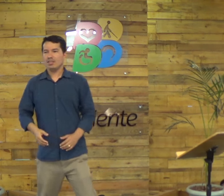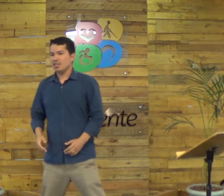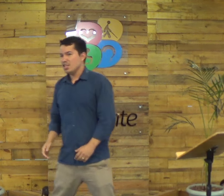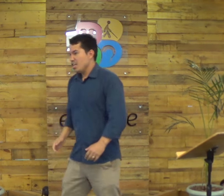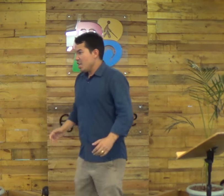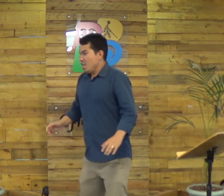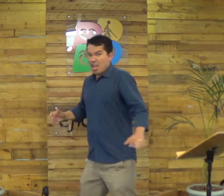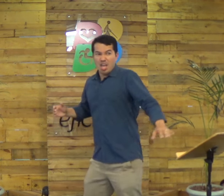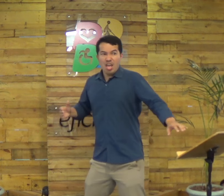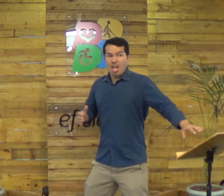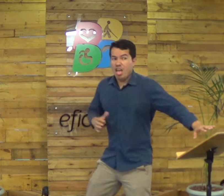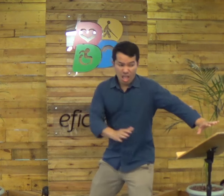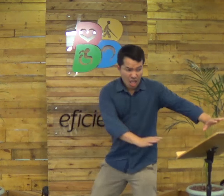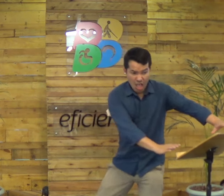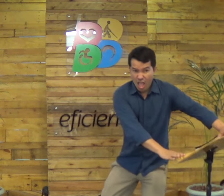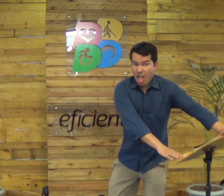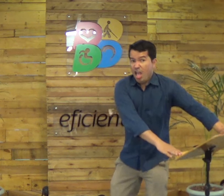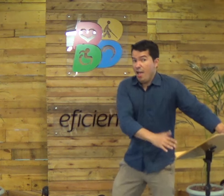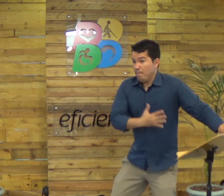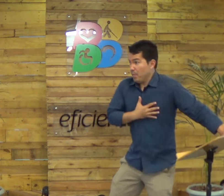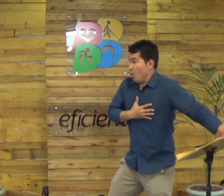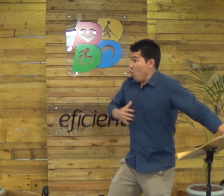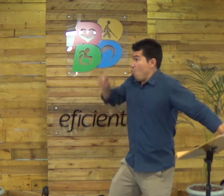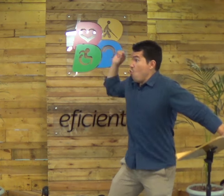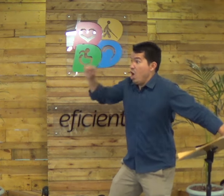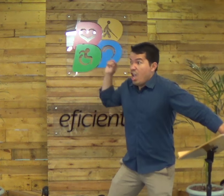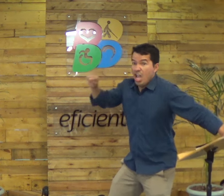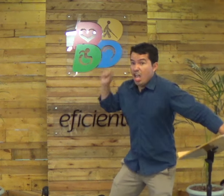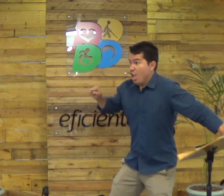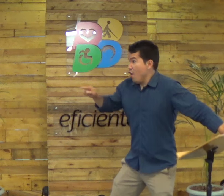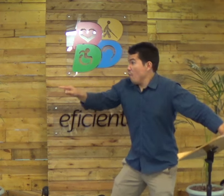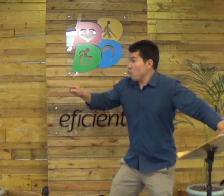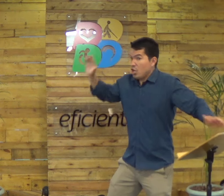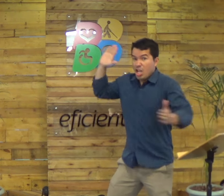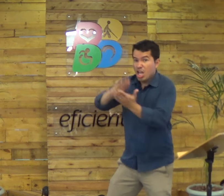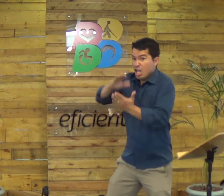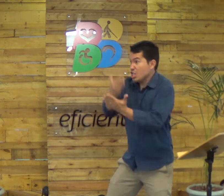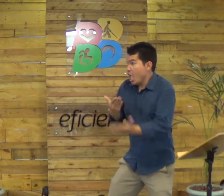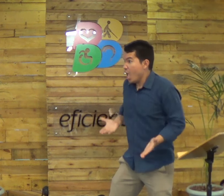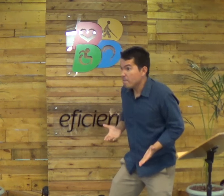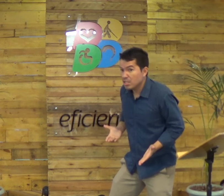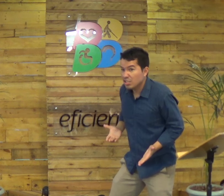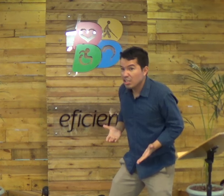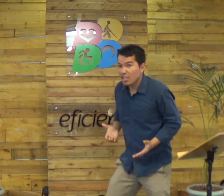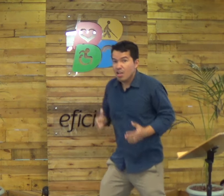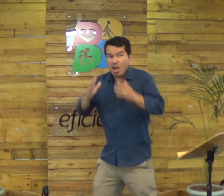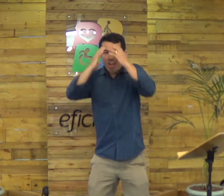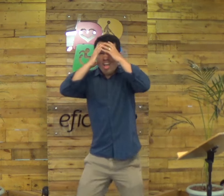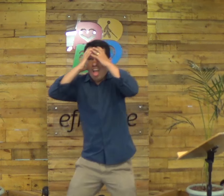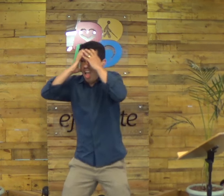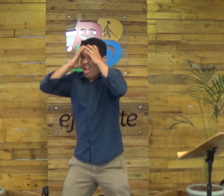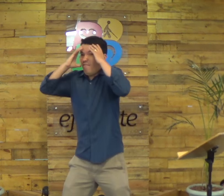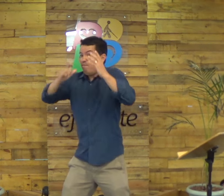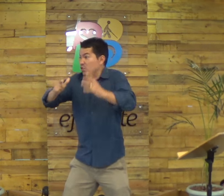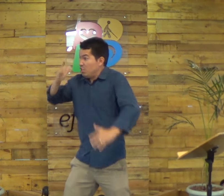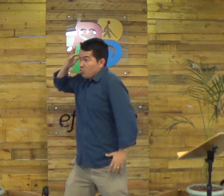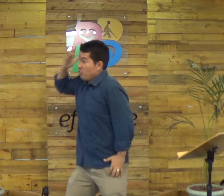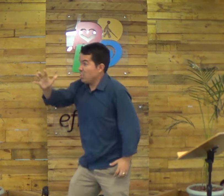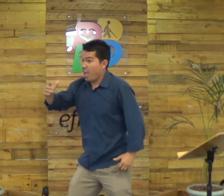intérprete, meu Deus, deixa eu te segurar aqui, não é possível, você é intérprete, ah, meu Deus, e a